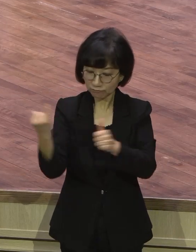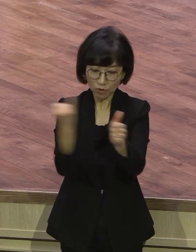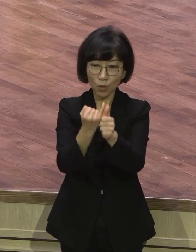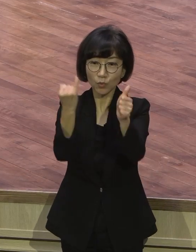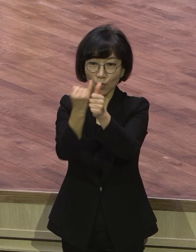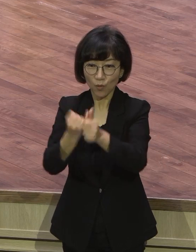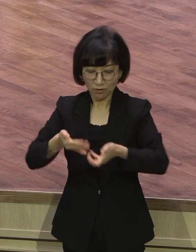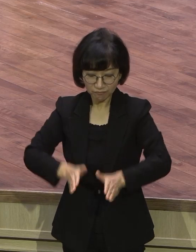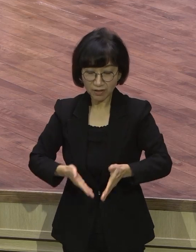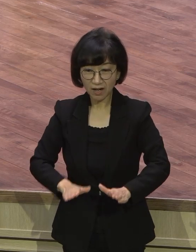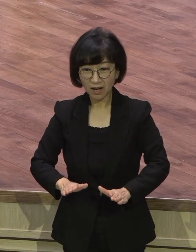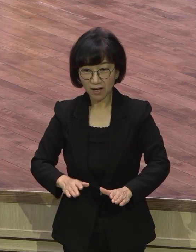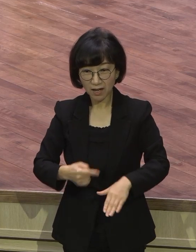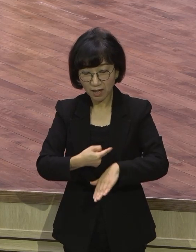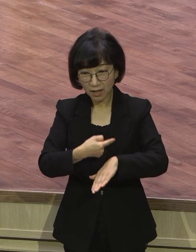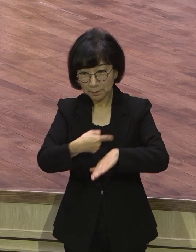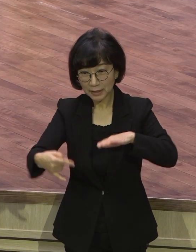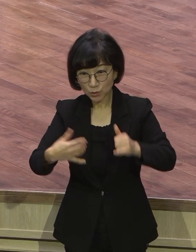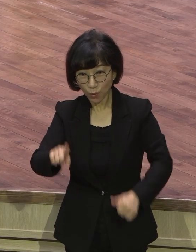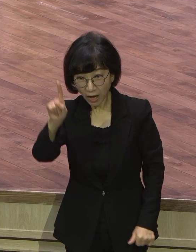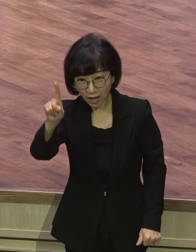되어버렸는데 한민족 어디 있어요?